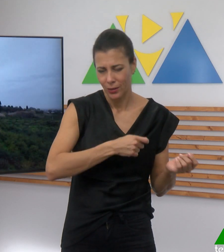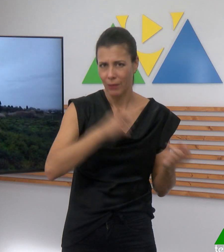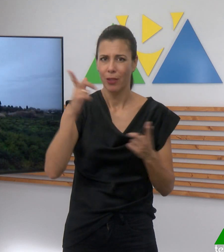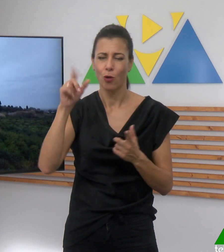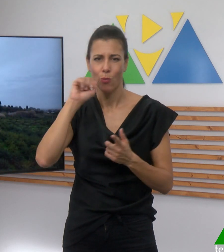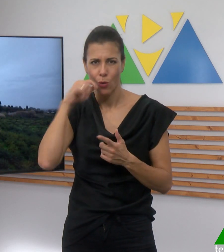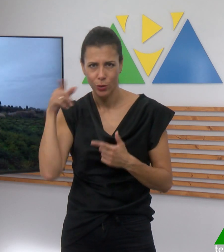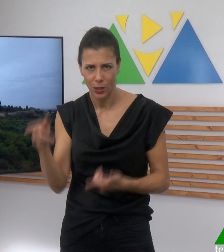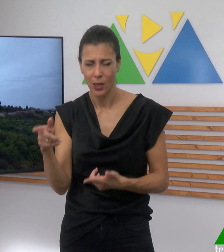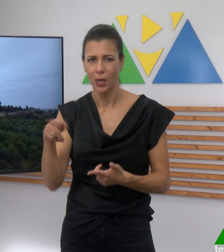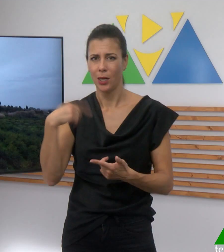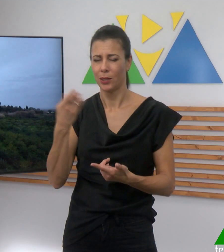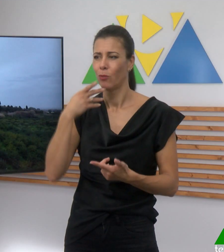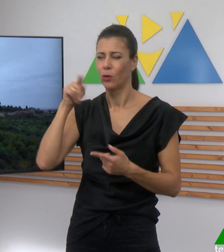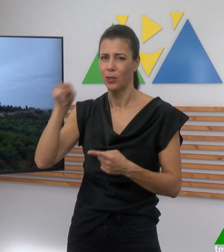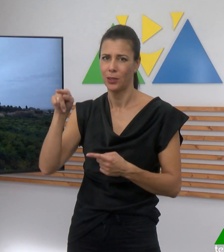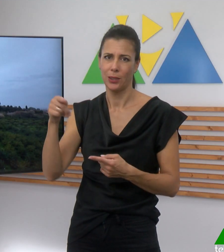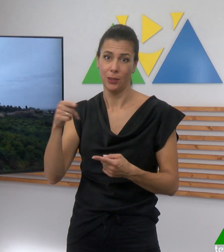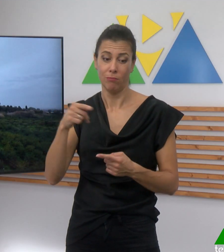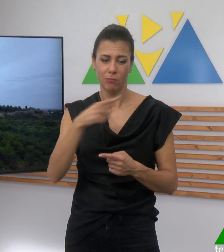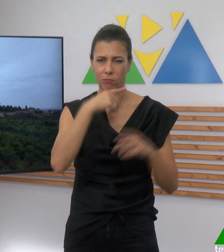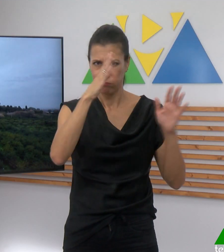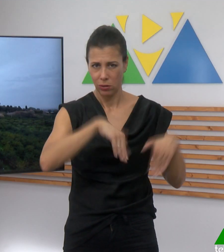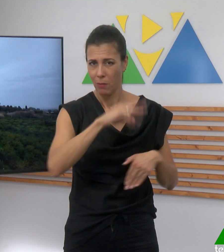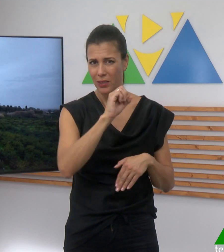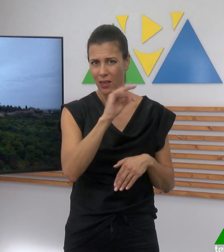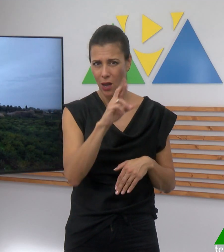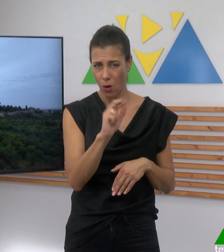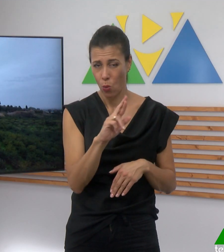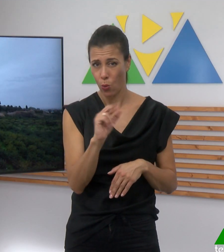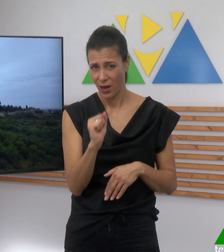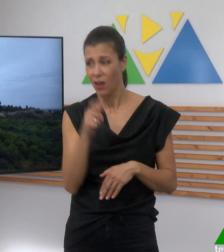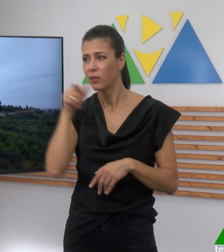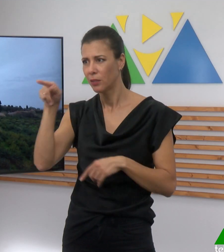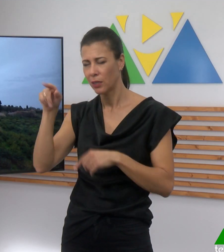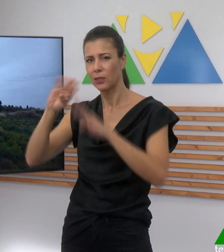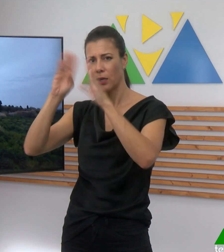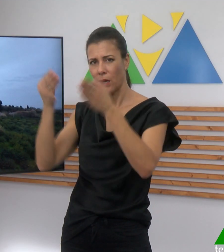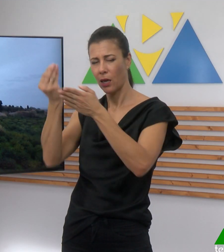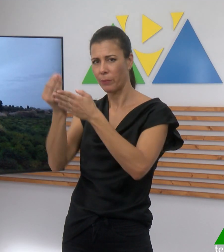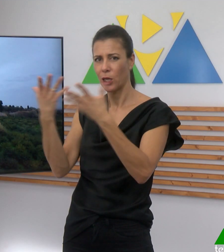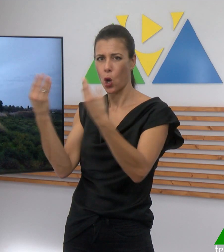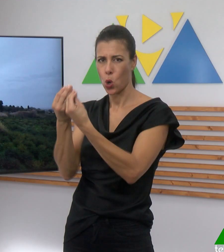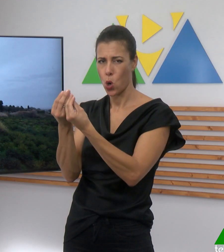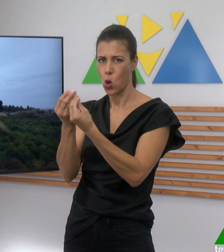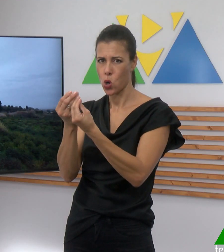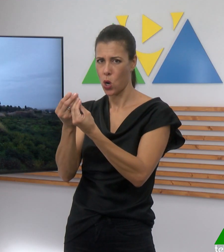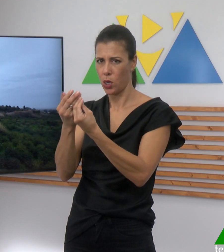desacralizar la iglesia de patura llevársela a motril y allí ponerle una capilla junto al altar mayor l tera del altar mayor de la